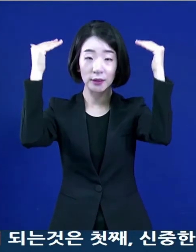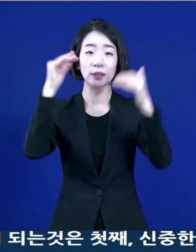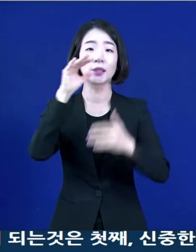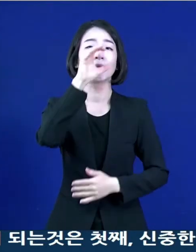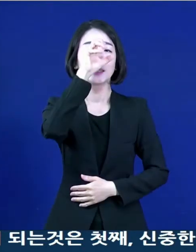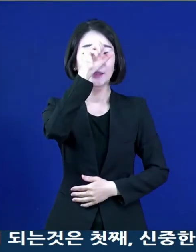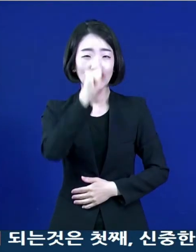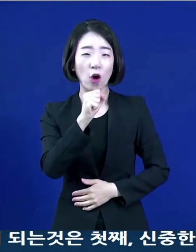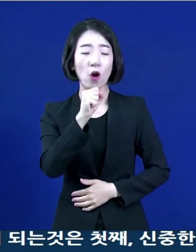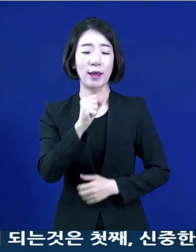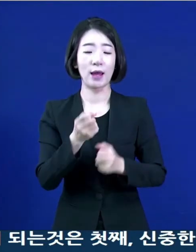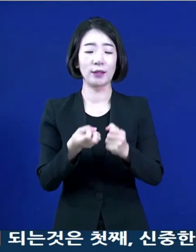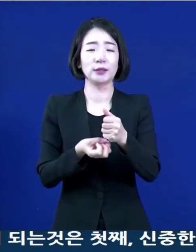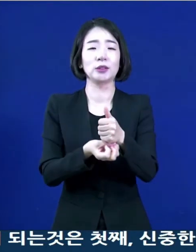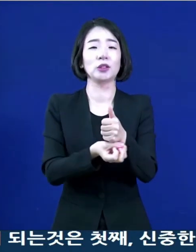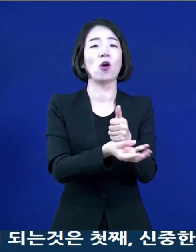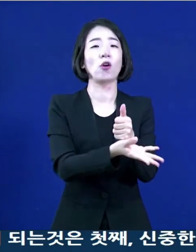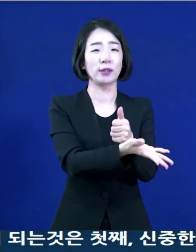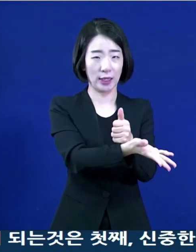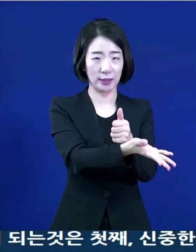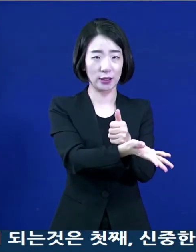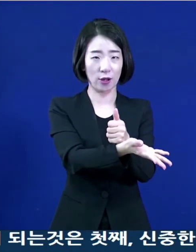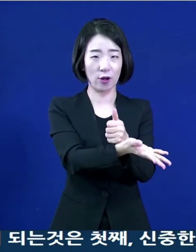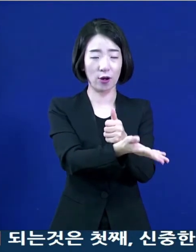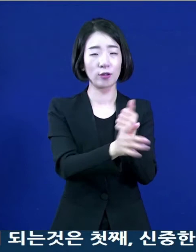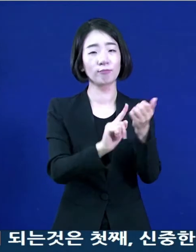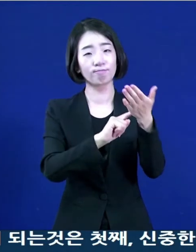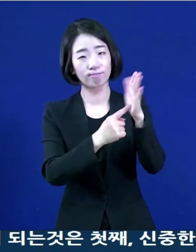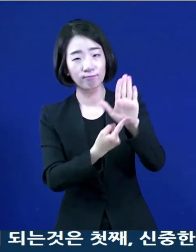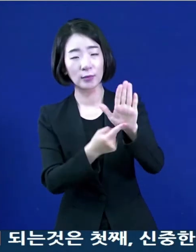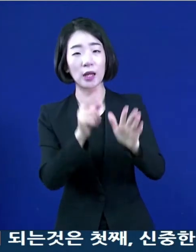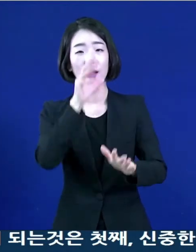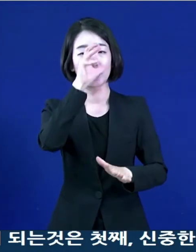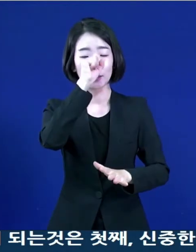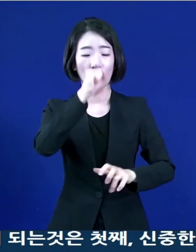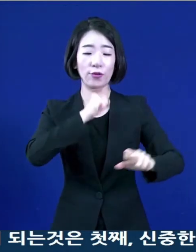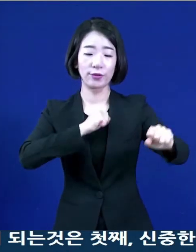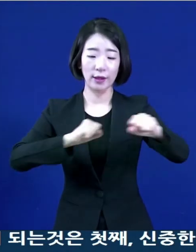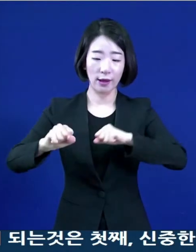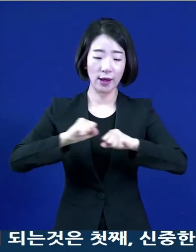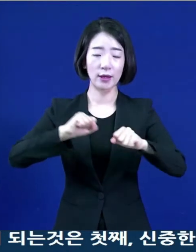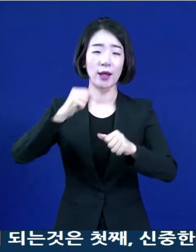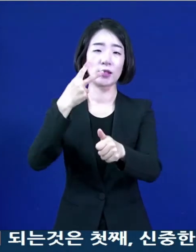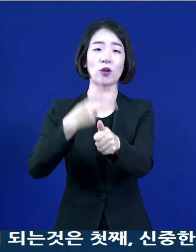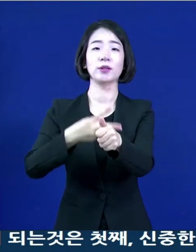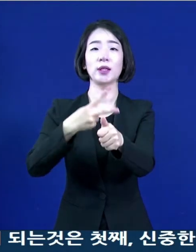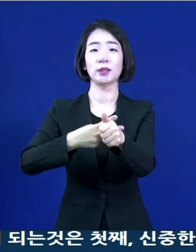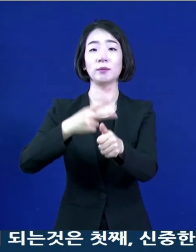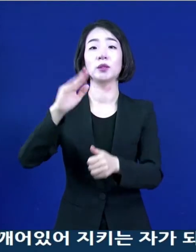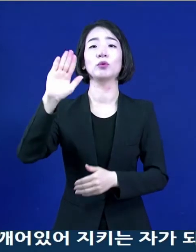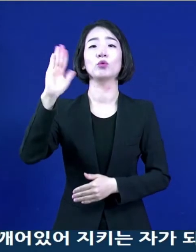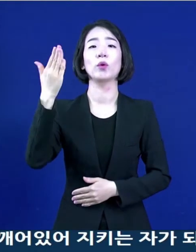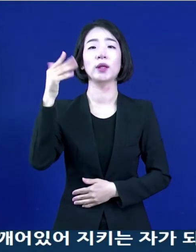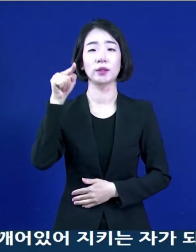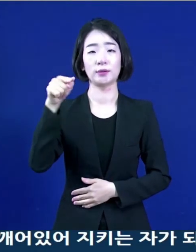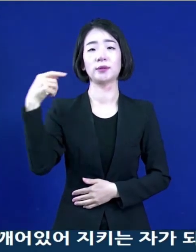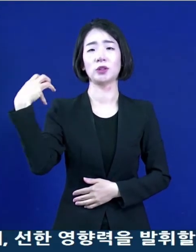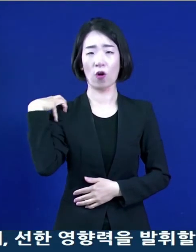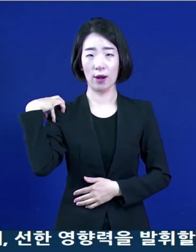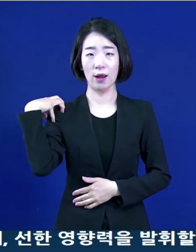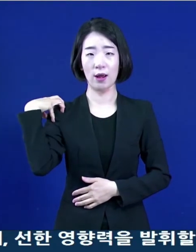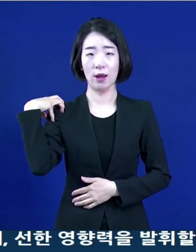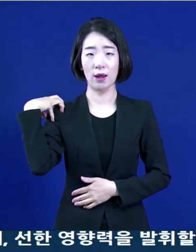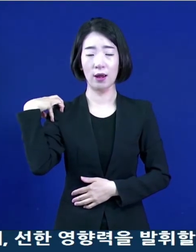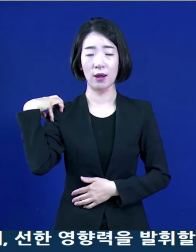선한 영향력을 발휘할 줄 아는 선행의 선생님이 되는 것이죠.